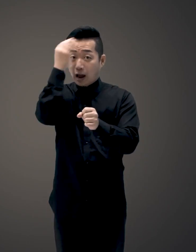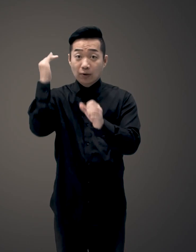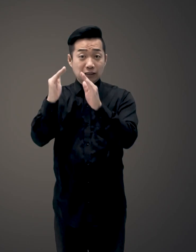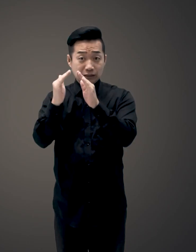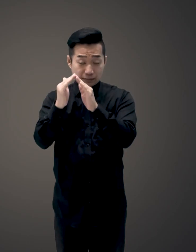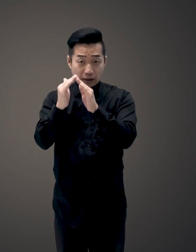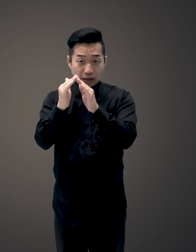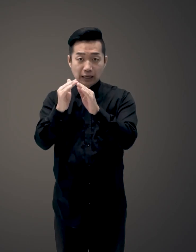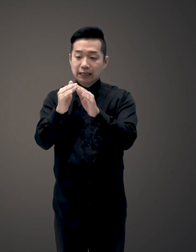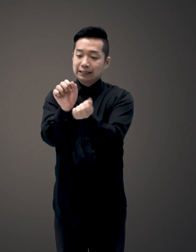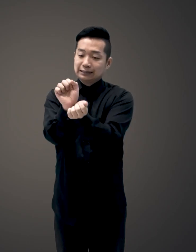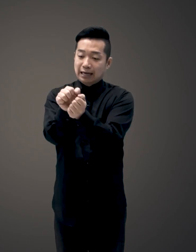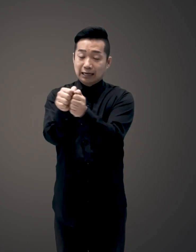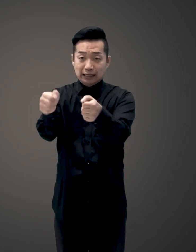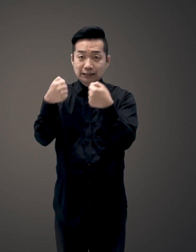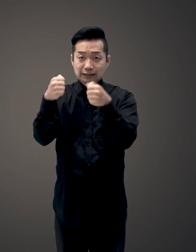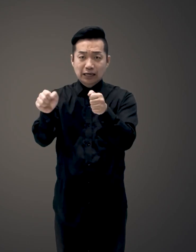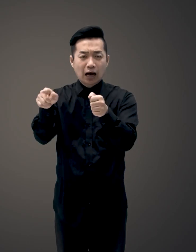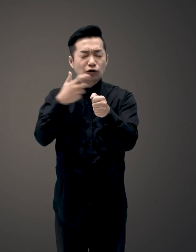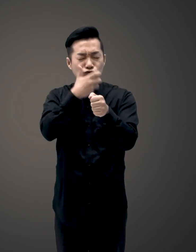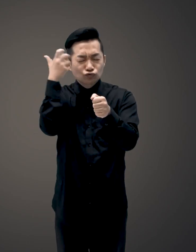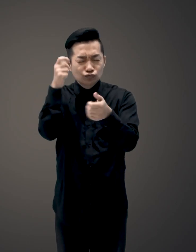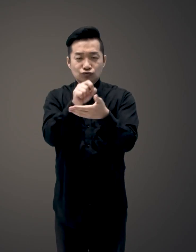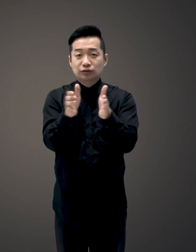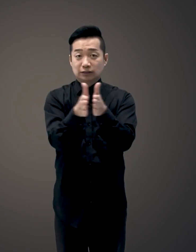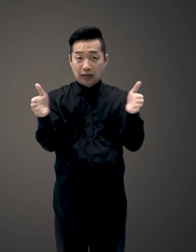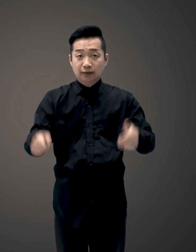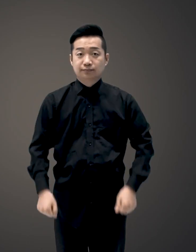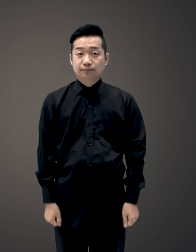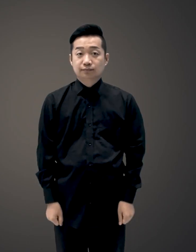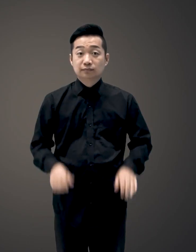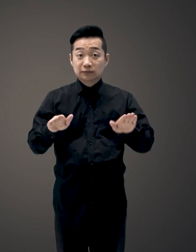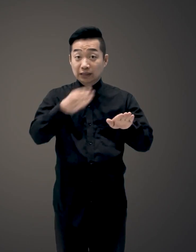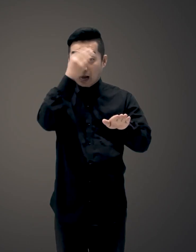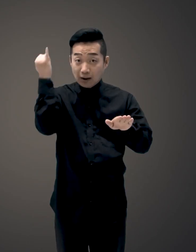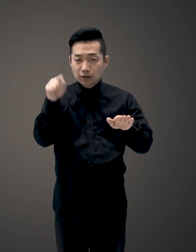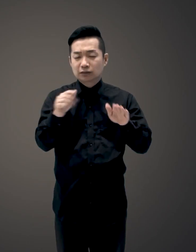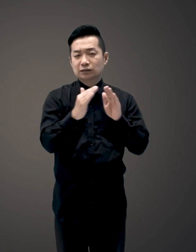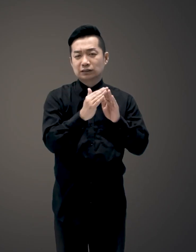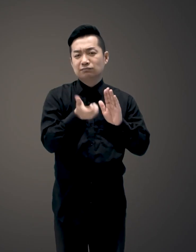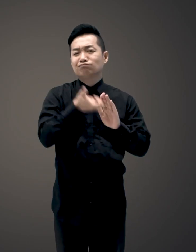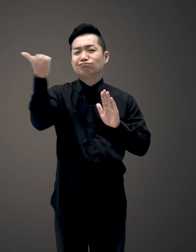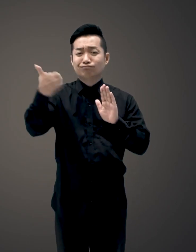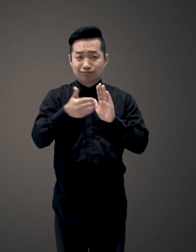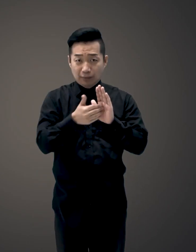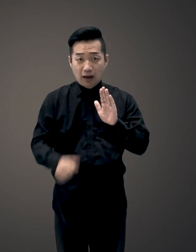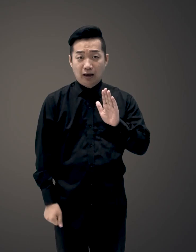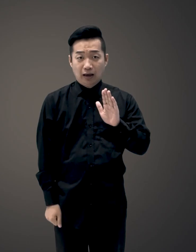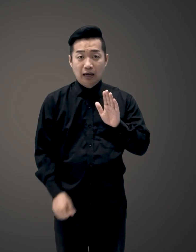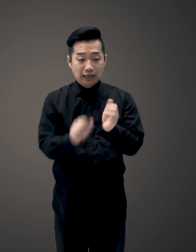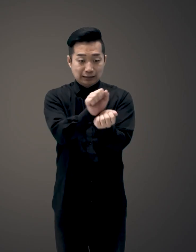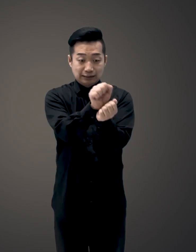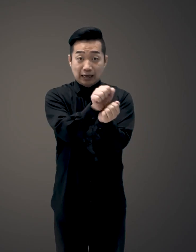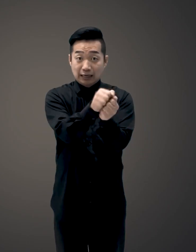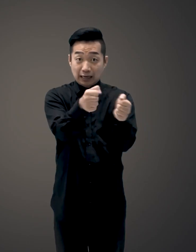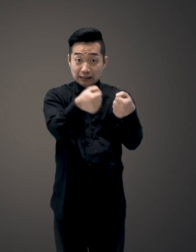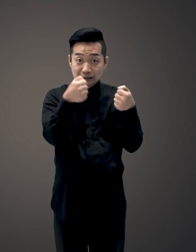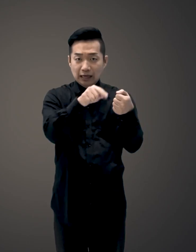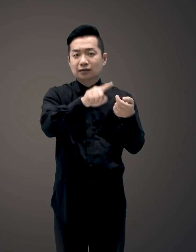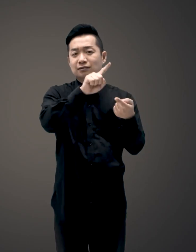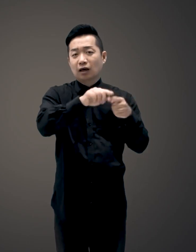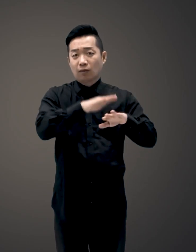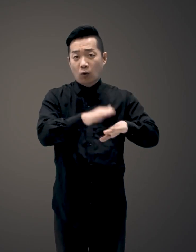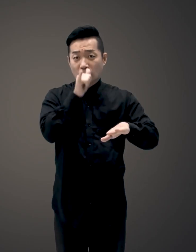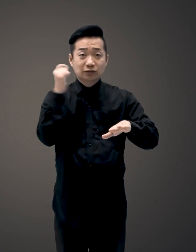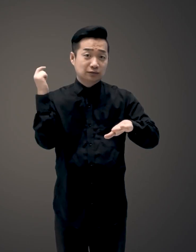자개장에 대한 꿈을 꾸면서부터 쓰기 시작한 소설입니다. 지금 할머니는 그 집에서 떠나셨는데요. 자개장은 그 집에 아직